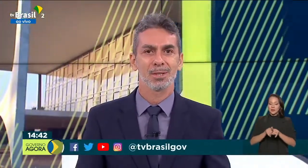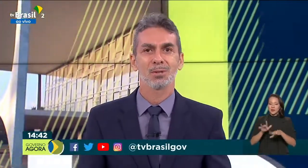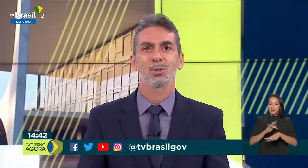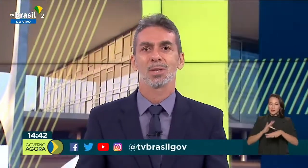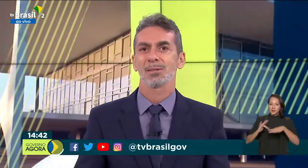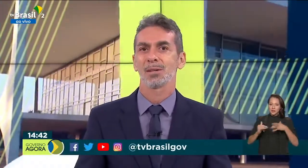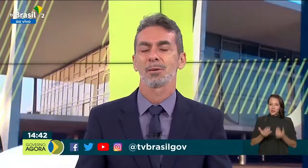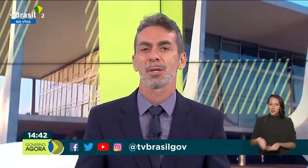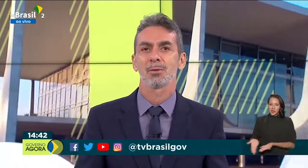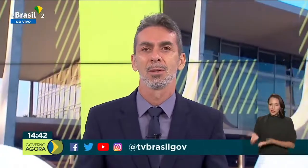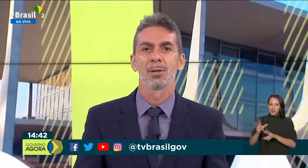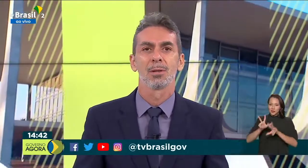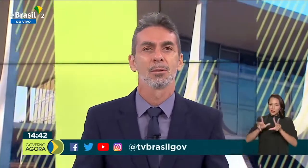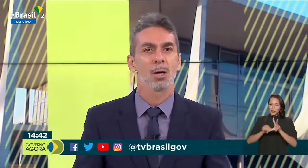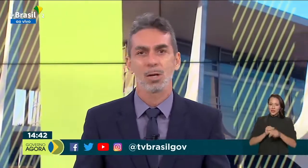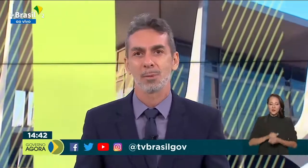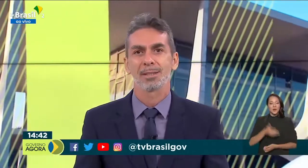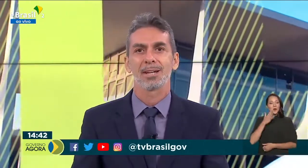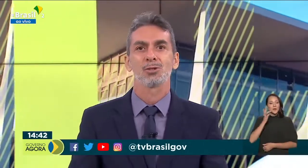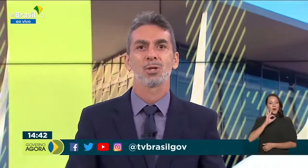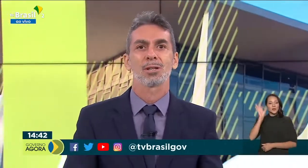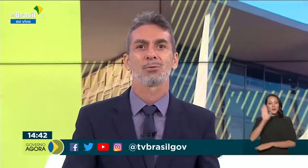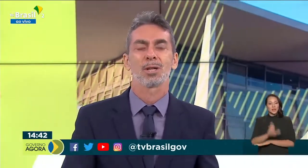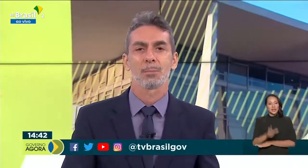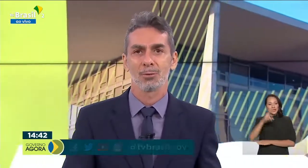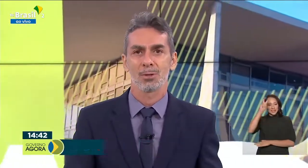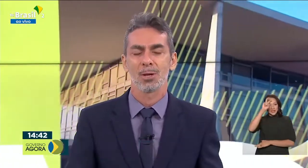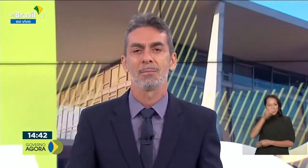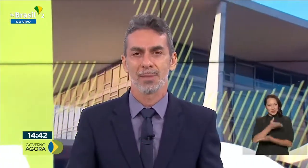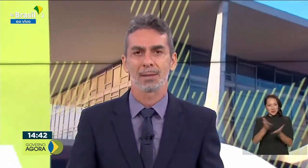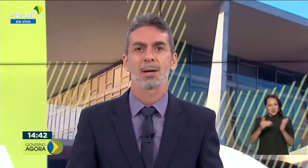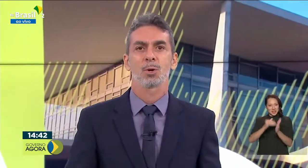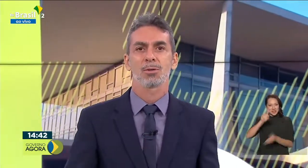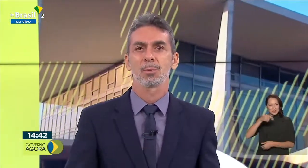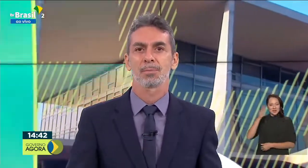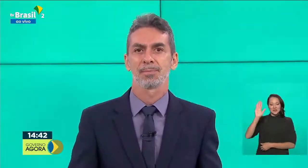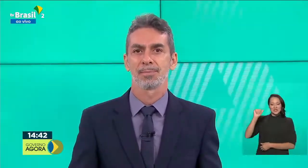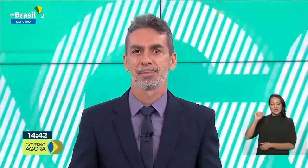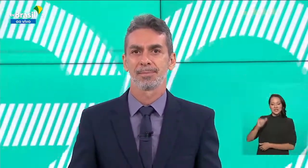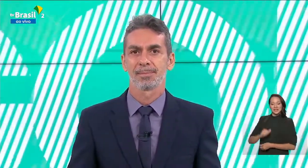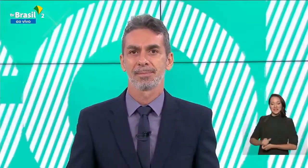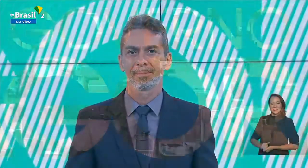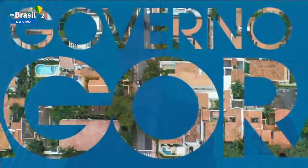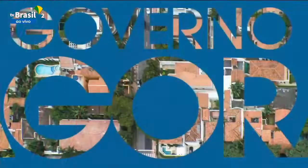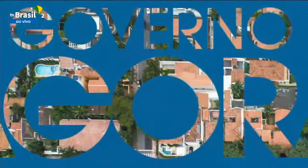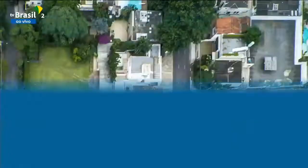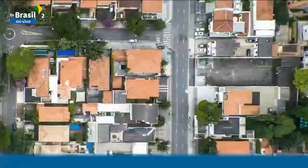seguindo as redes sociais da TV Brasil. Uma ótima tarde de quinta-feira para você. Até a próxima!